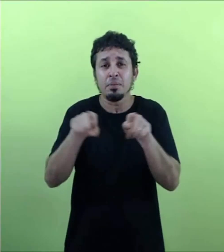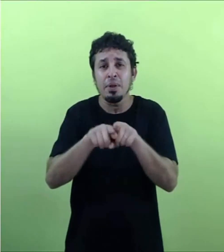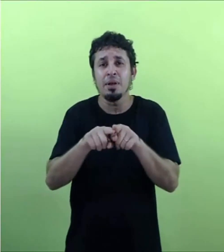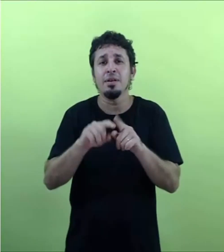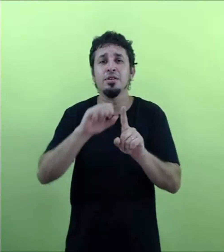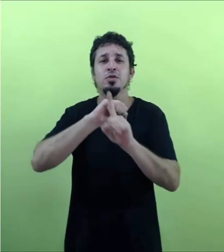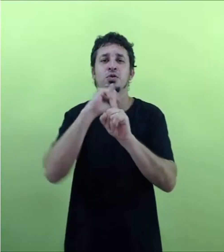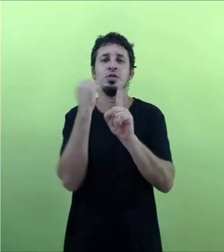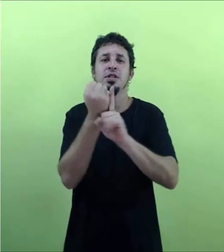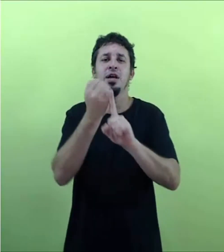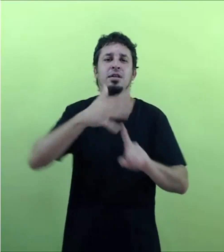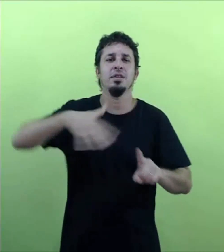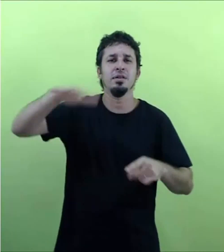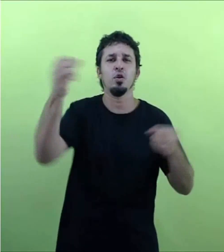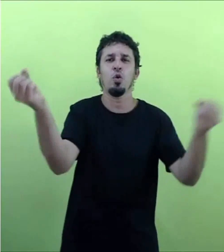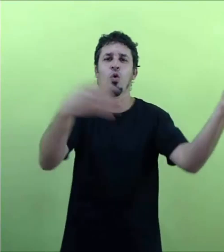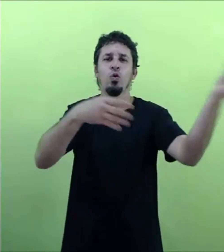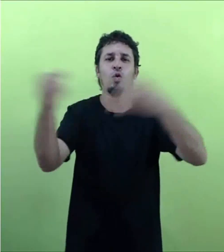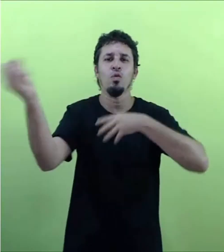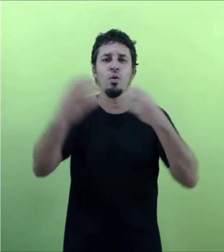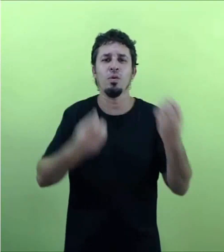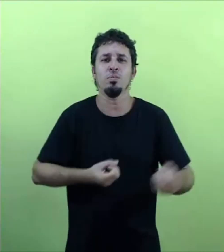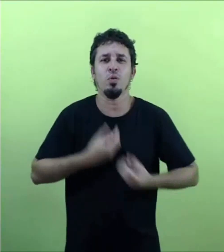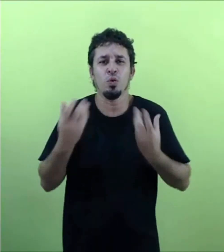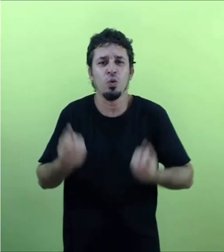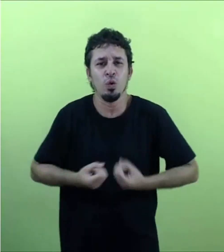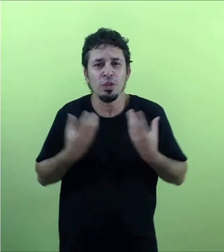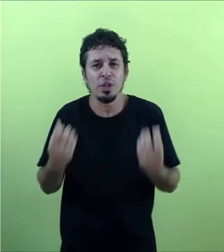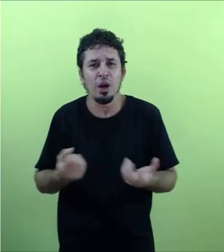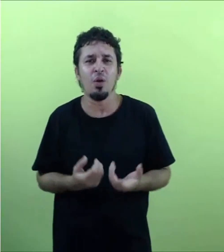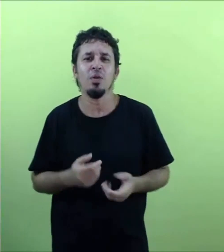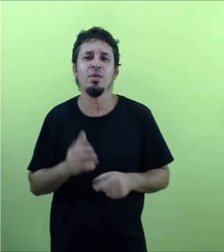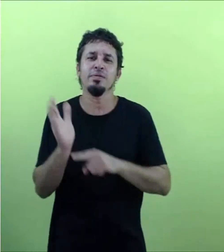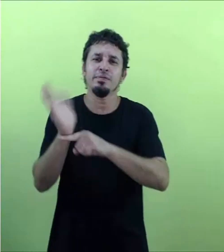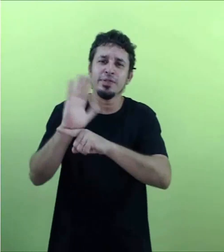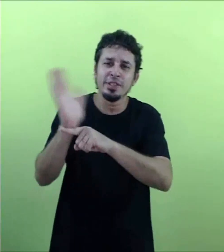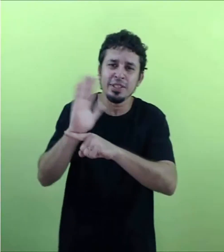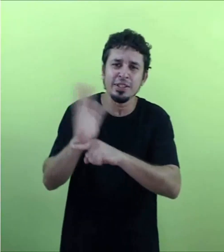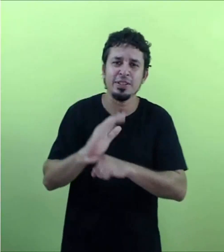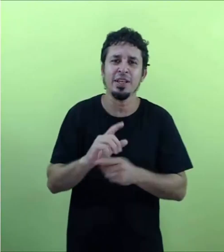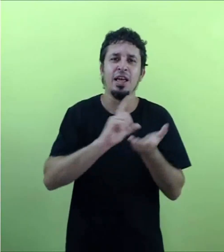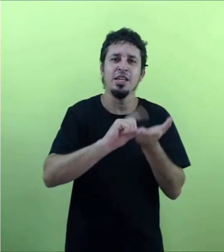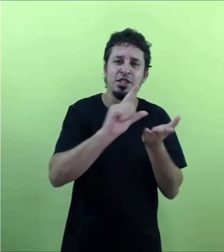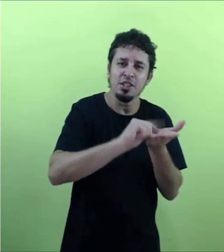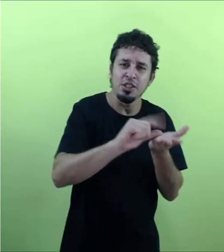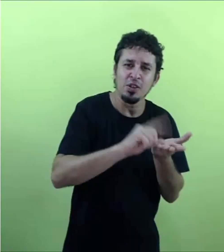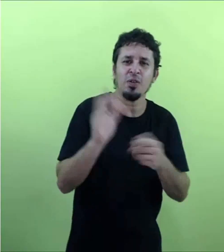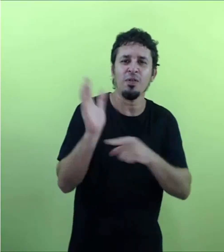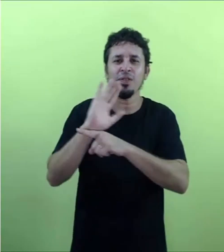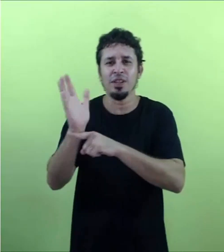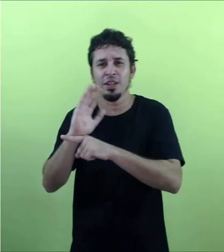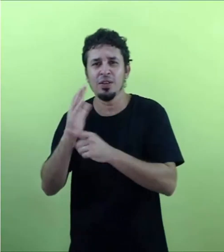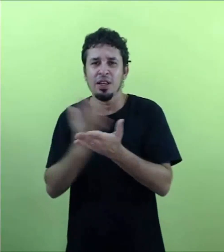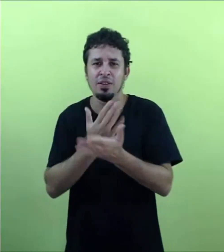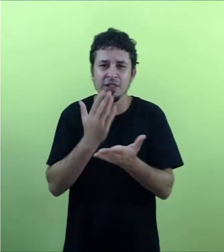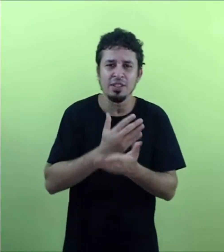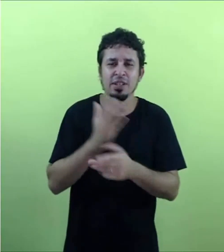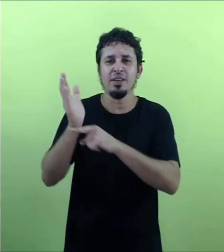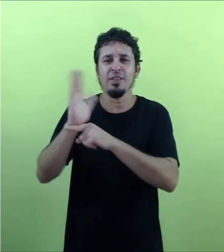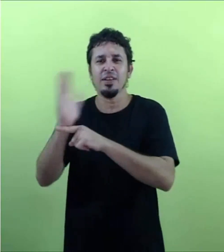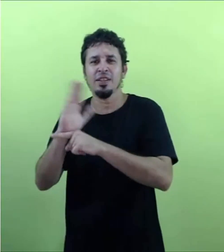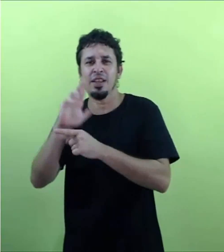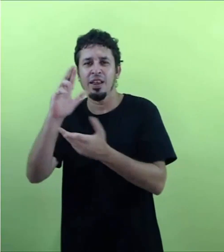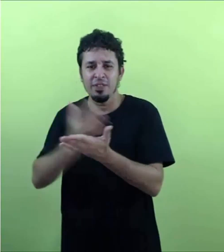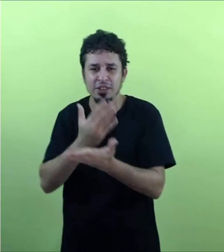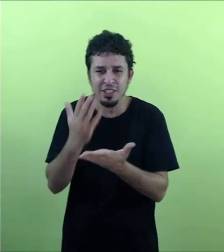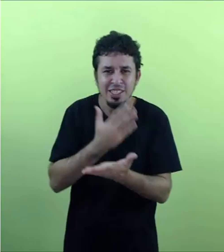a participação dos profissionais intérpretes nestas produções. Elas estariam impregnadas nas mais